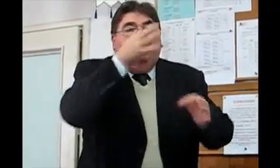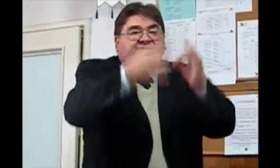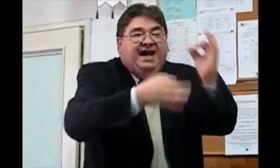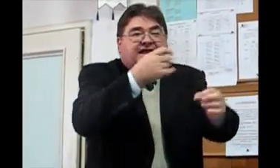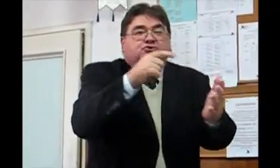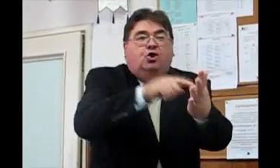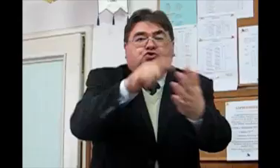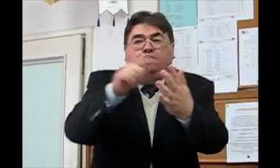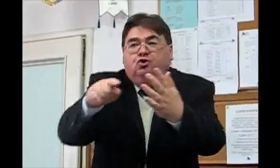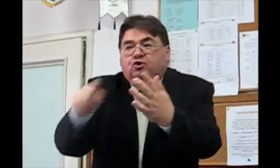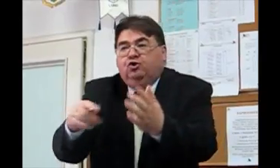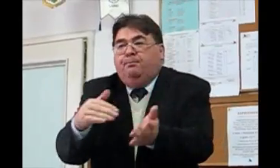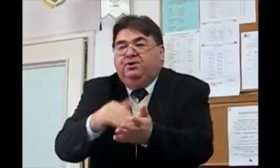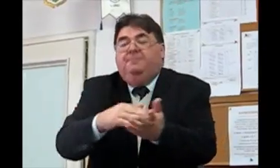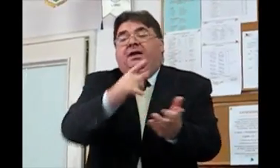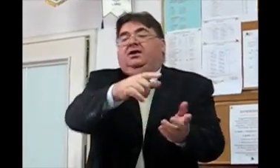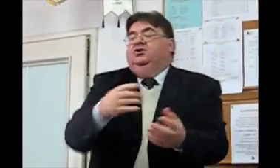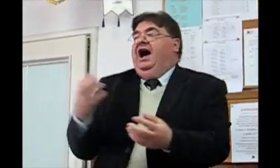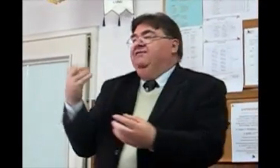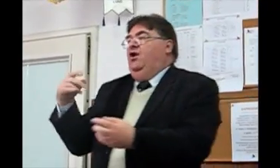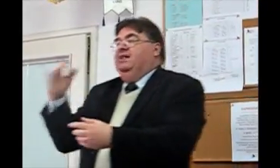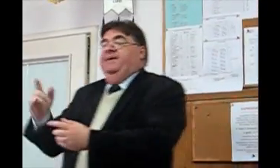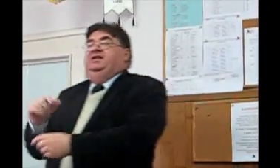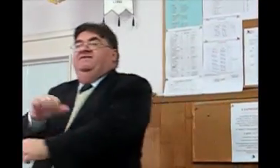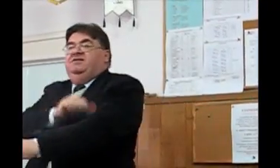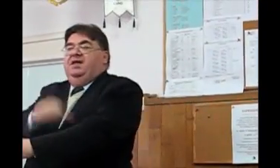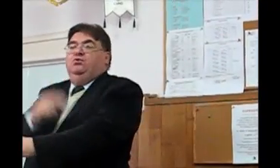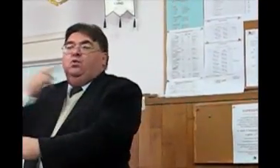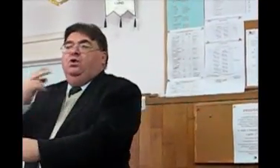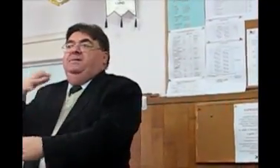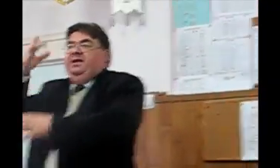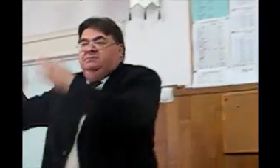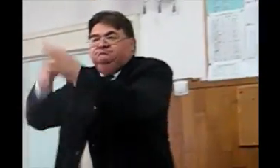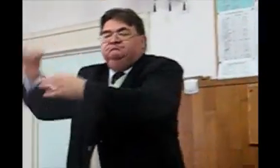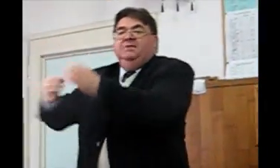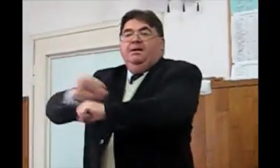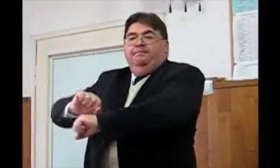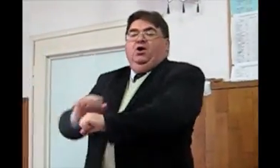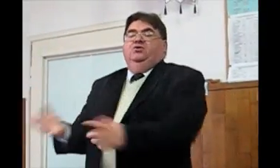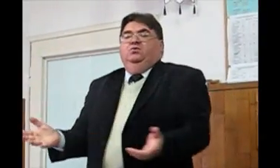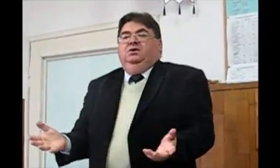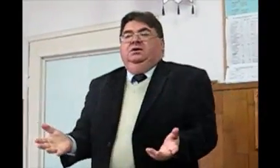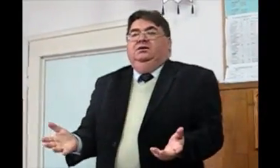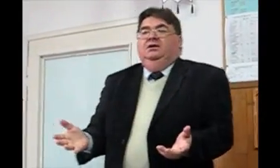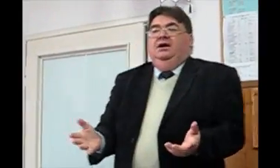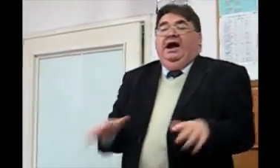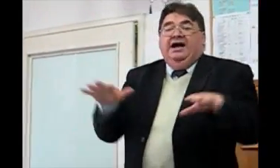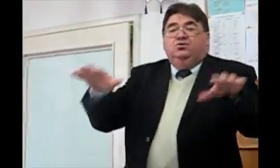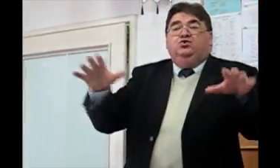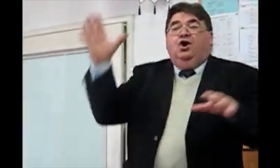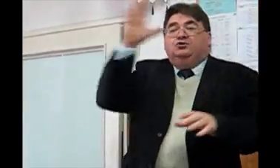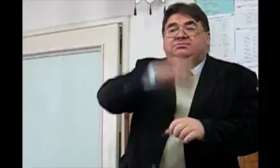Opowiadać to. To adwokat będzie w imieniu uchy, będzie pomógł. Ale dużo osób